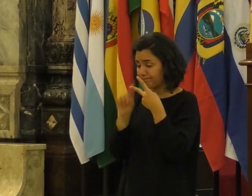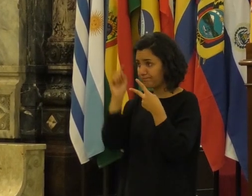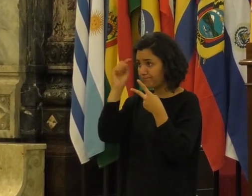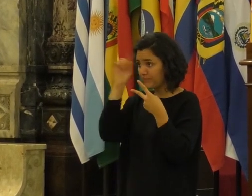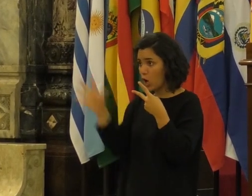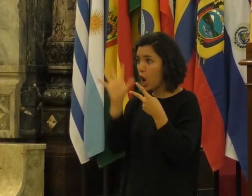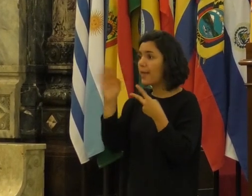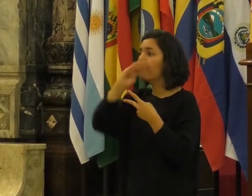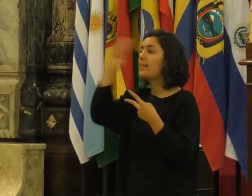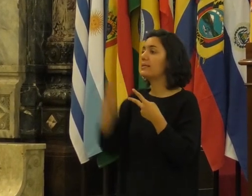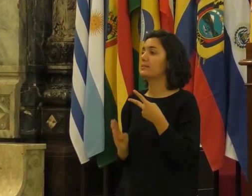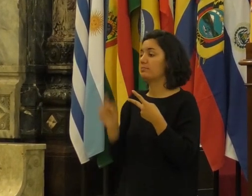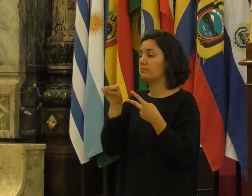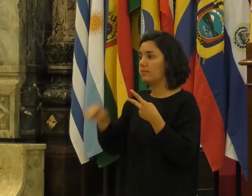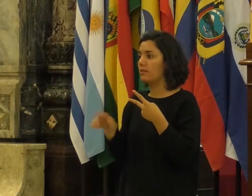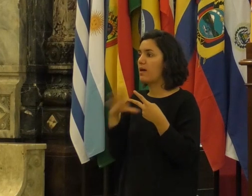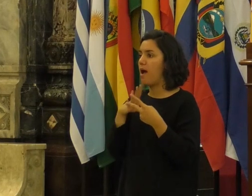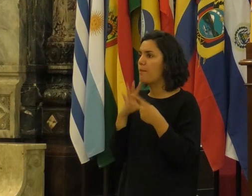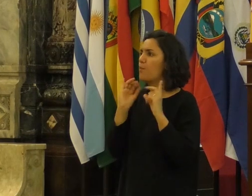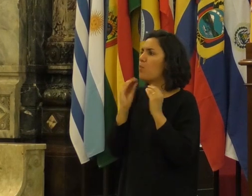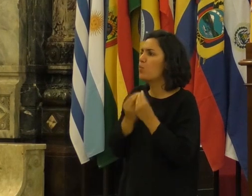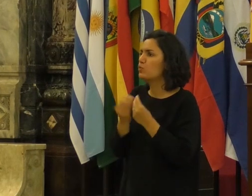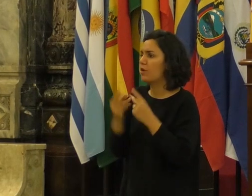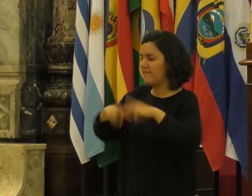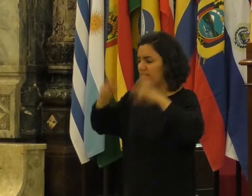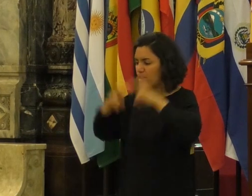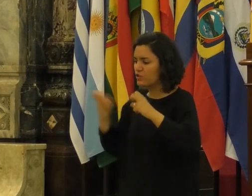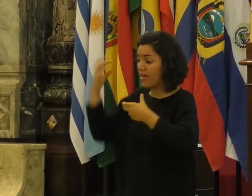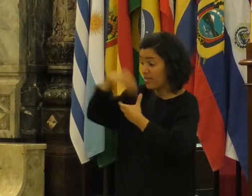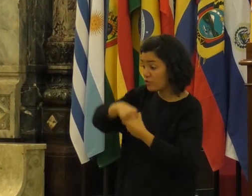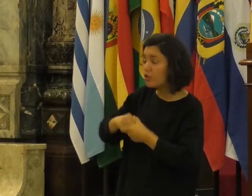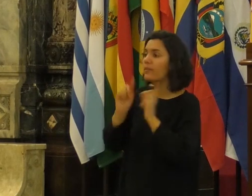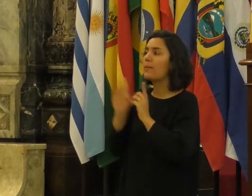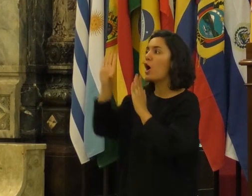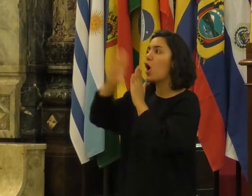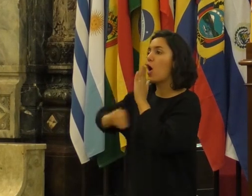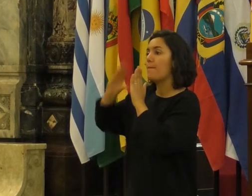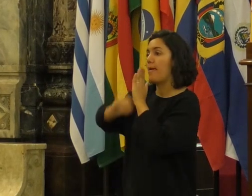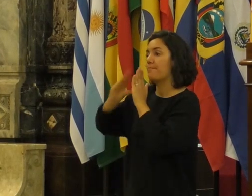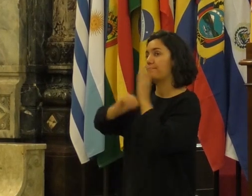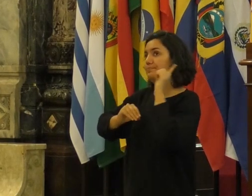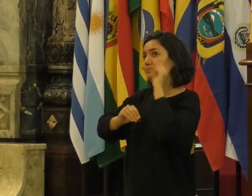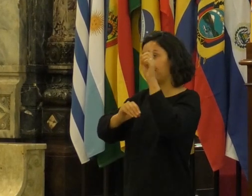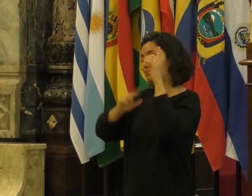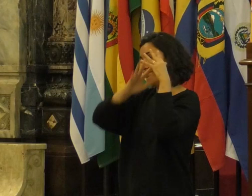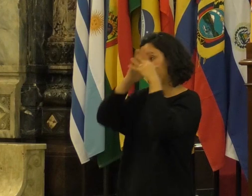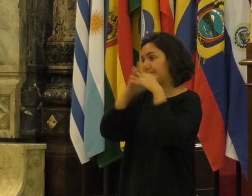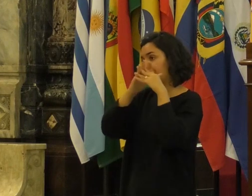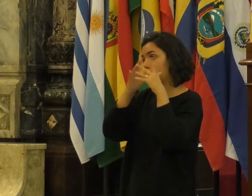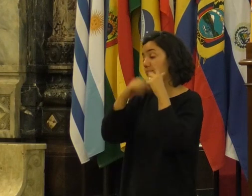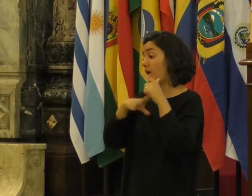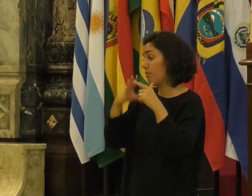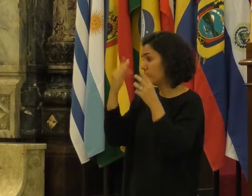Y esa psicología tiene mucho, de endogámica y de norteamericana. Hay mucho autor